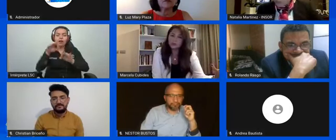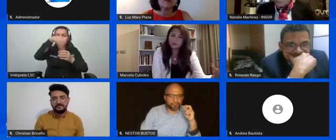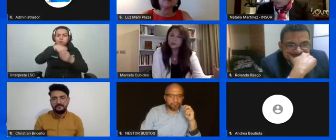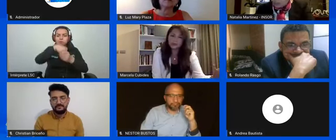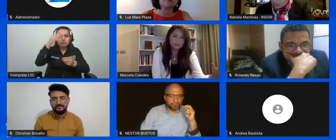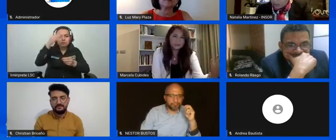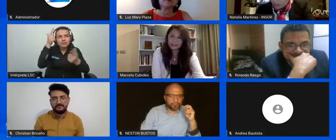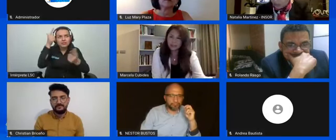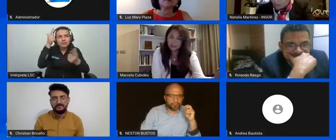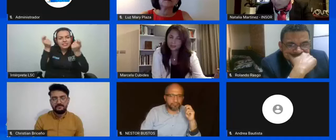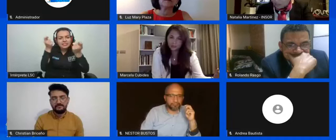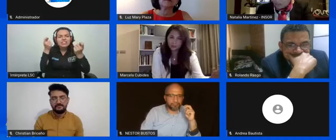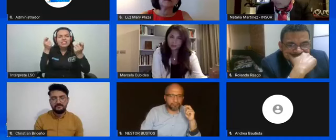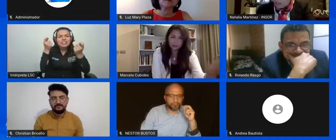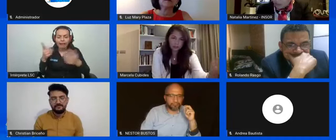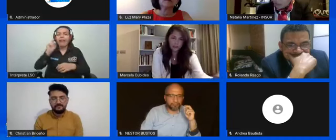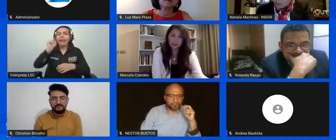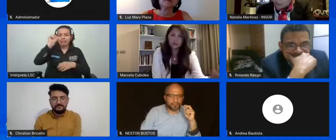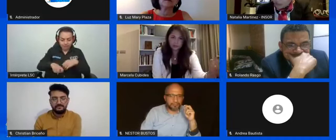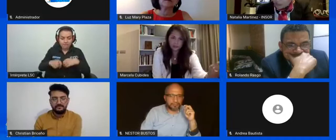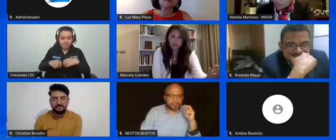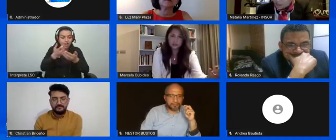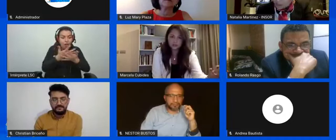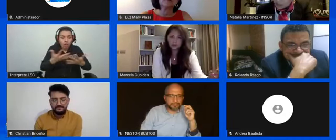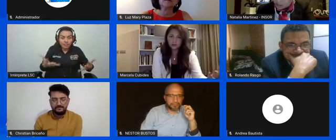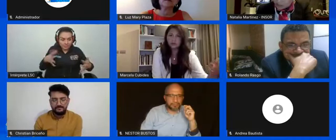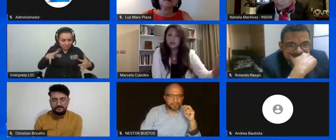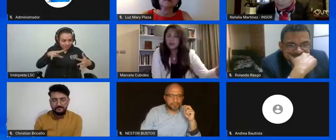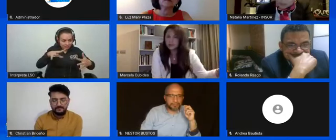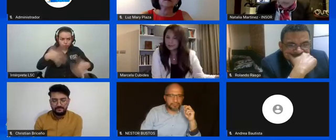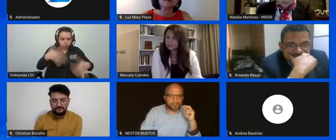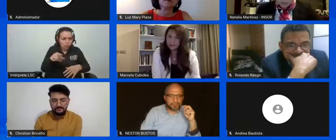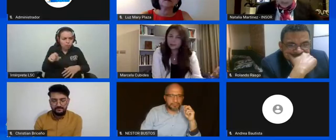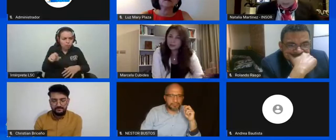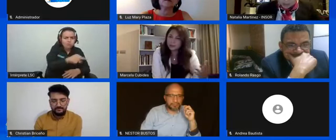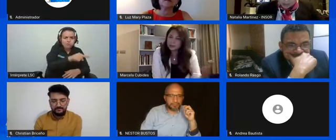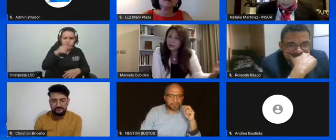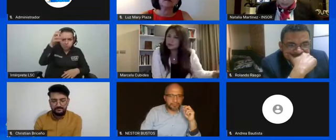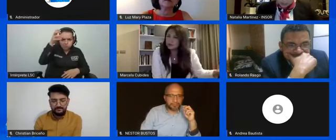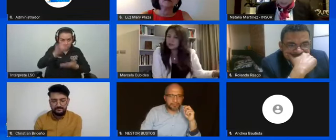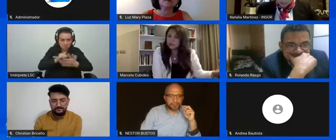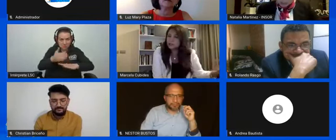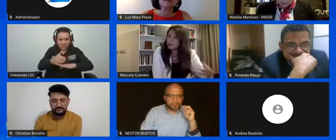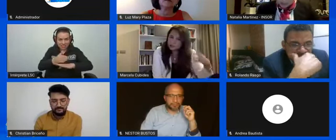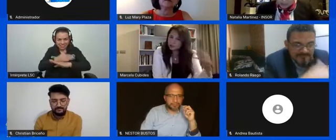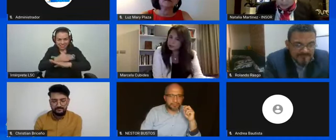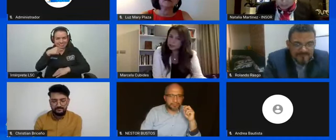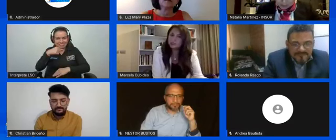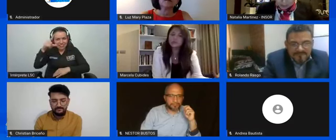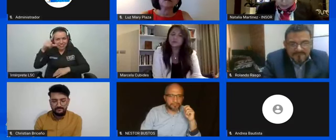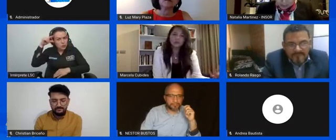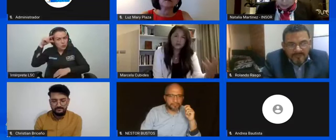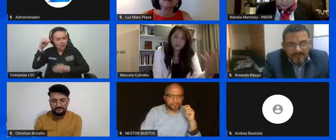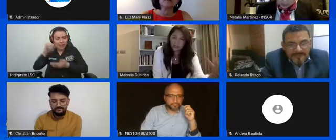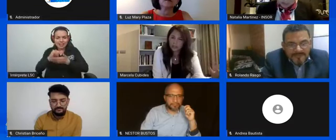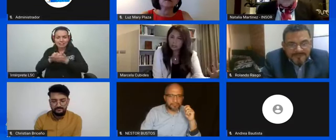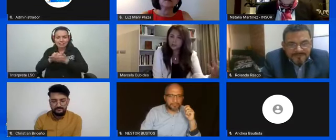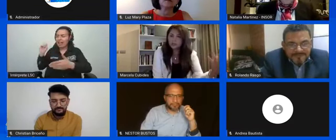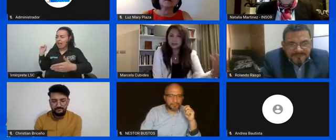ese conocimiento que ya teníamos, que Luzmari mencionó, que durante todos los años anteriores es vamos a llevárselos